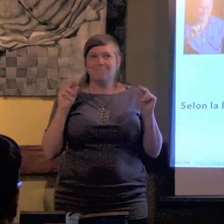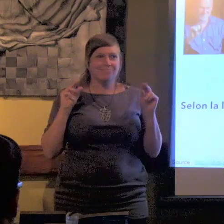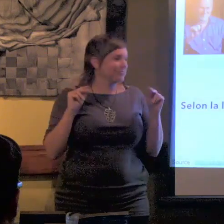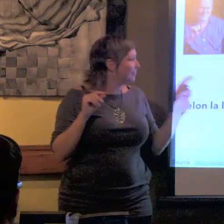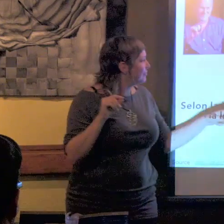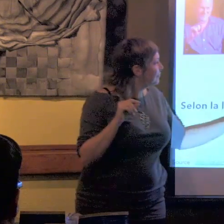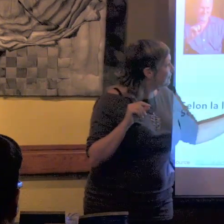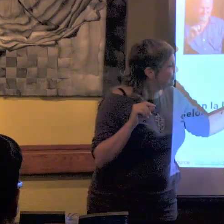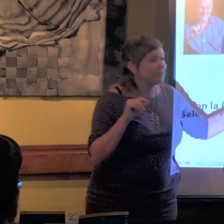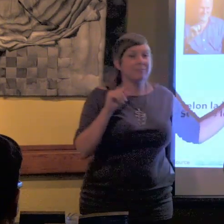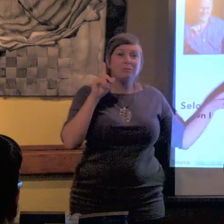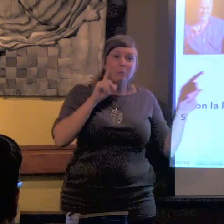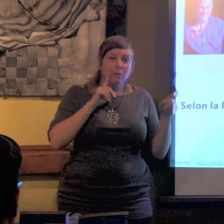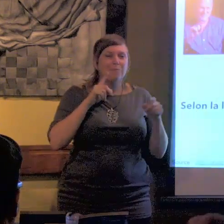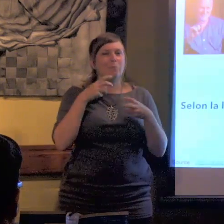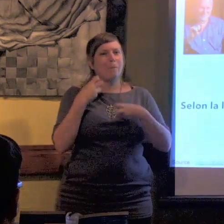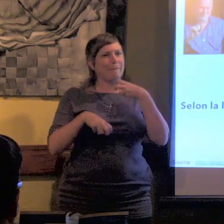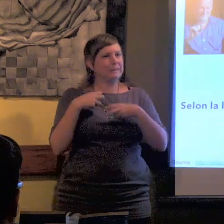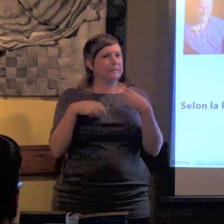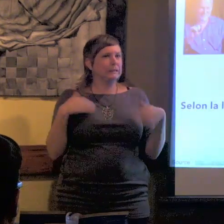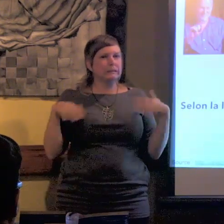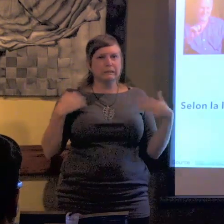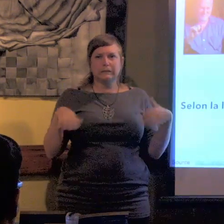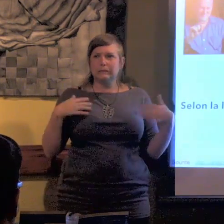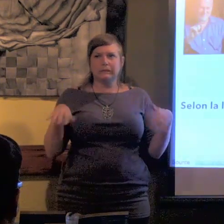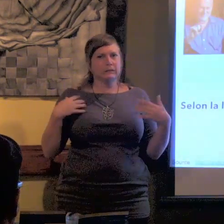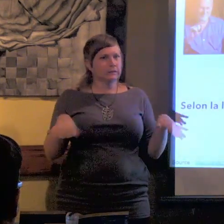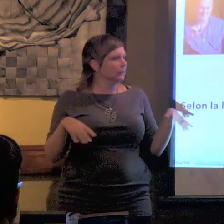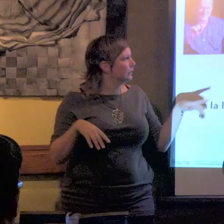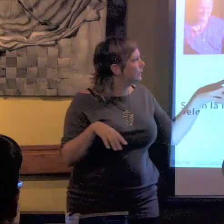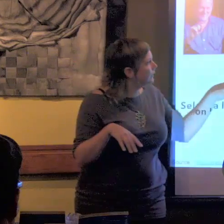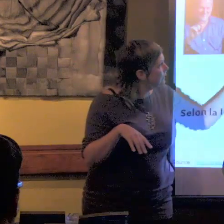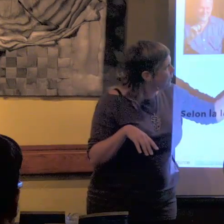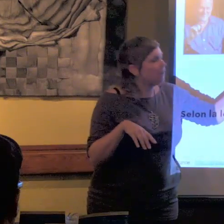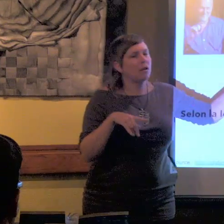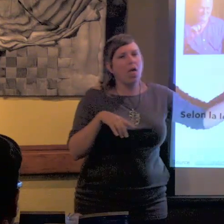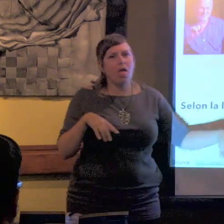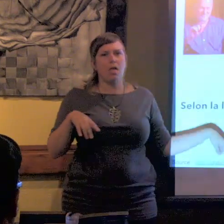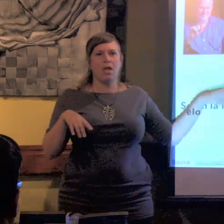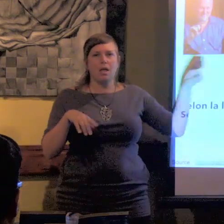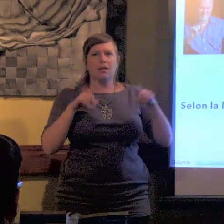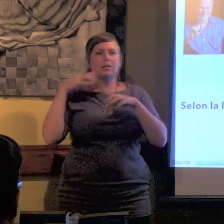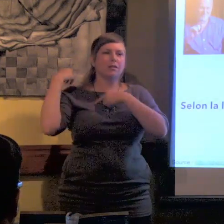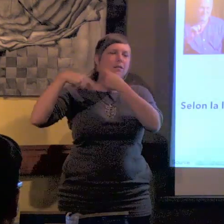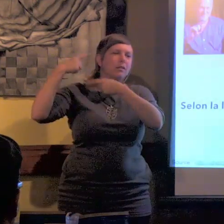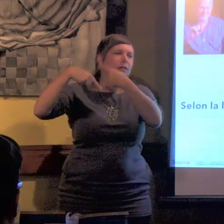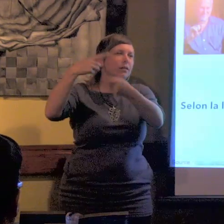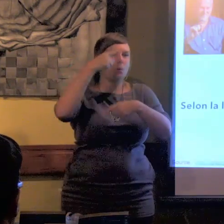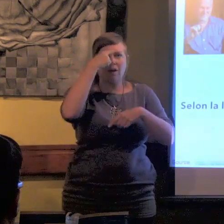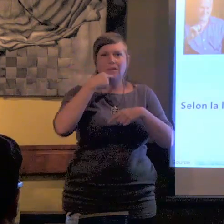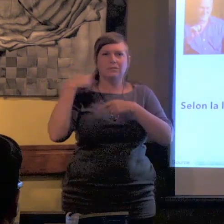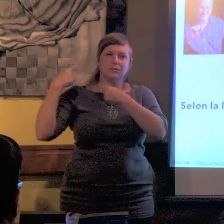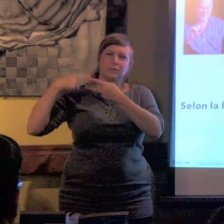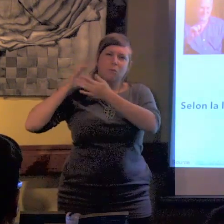humain. Hein? Continue. Donc, le sourd, la sourdité à ce moment-là devient un problème. Donc, on tourne en rond